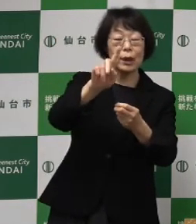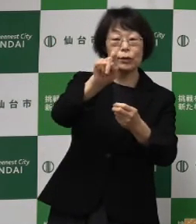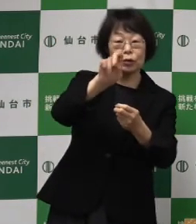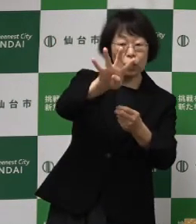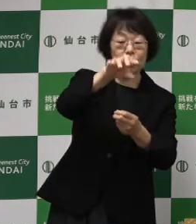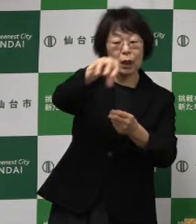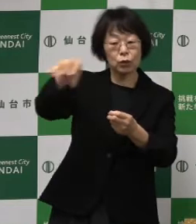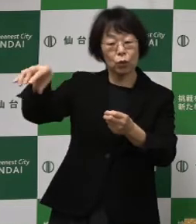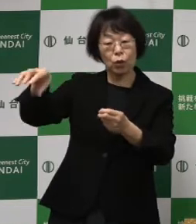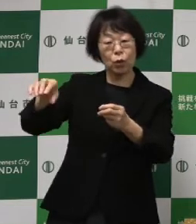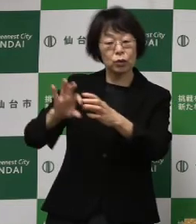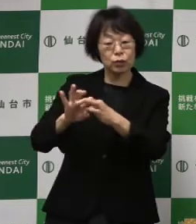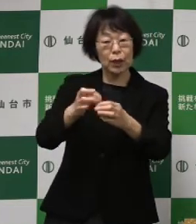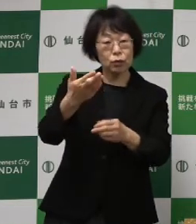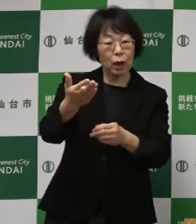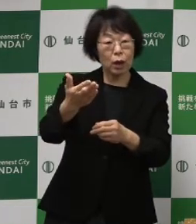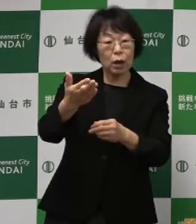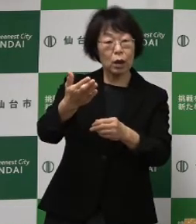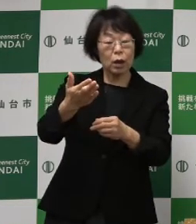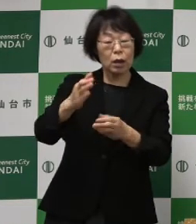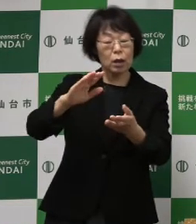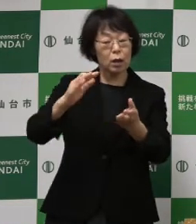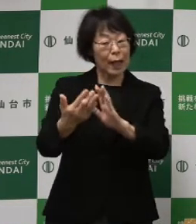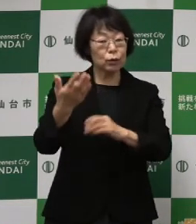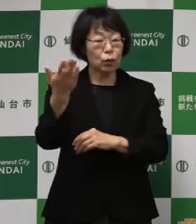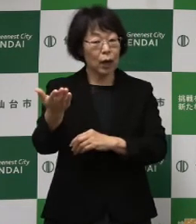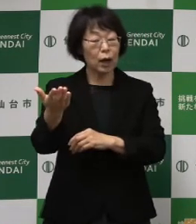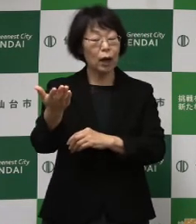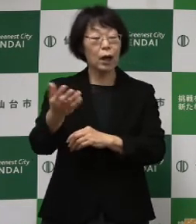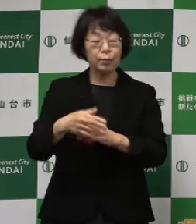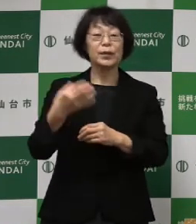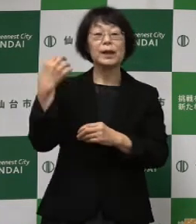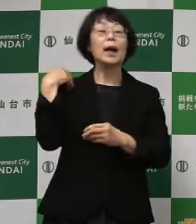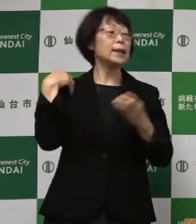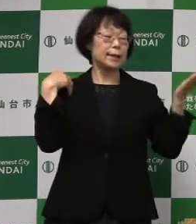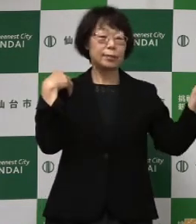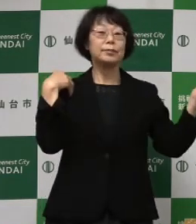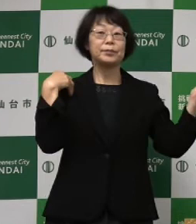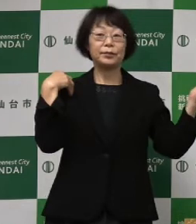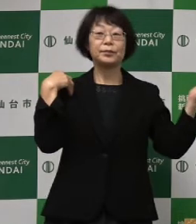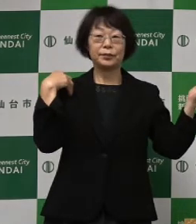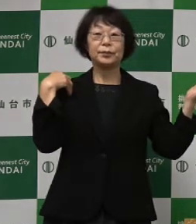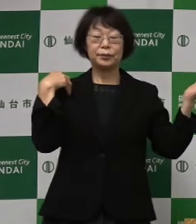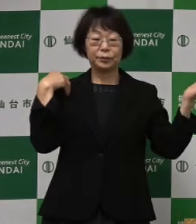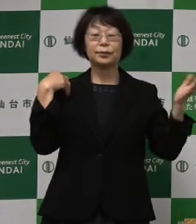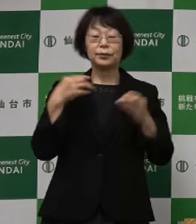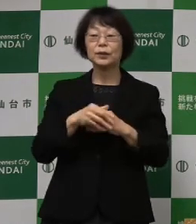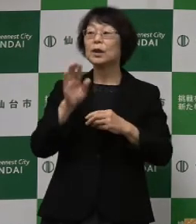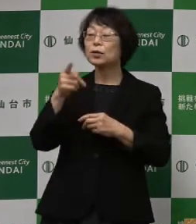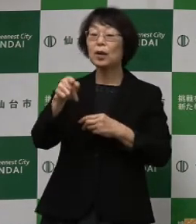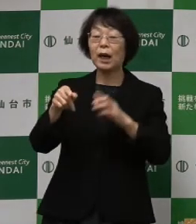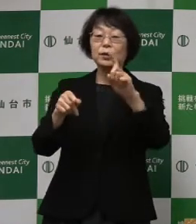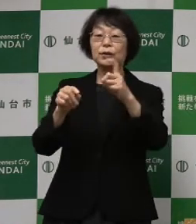くのか、ちょっと何かこう変えていくのかという。 あ、じゃあこれはどう か。市長から、はい、 あのそれはあれですよ、12月以降 の,